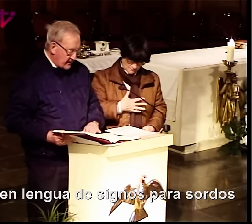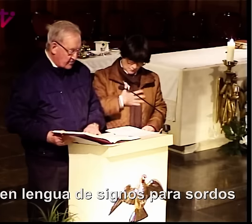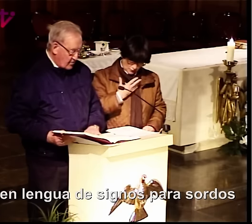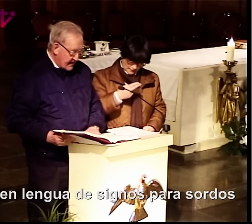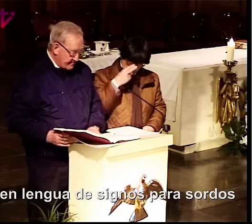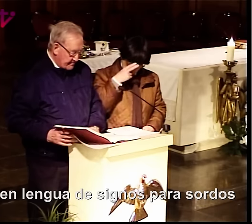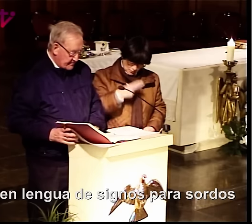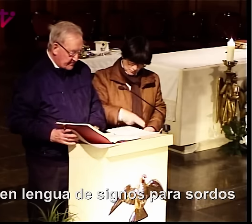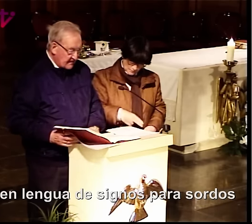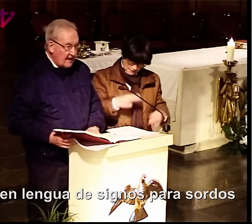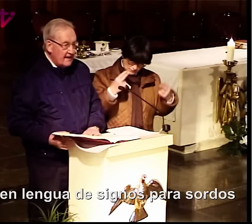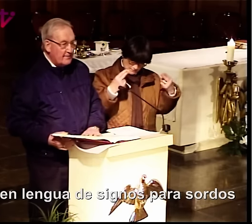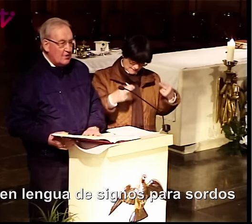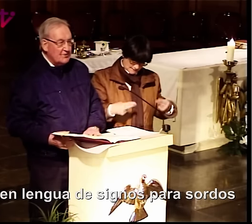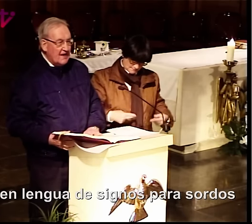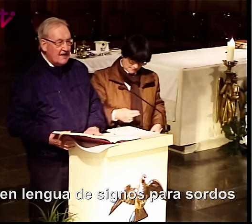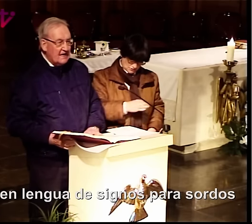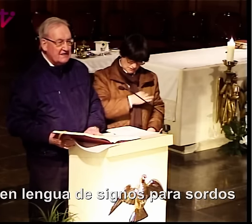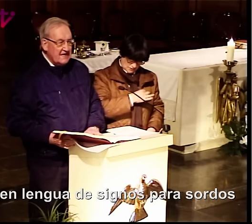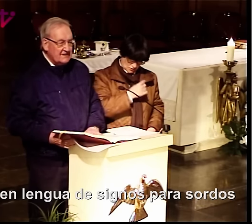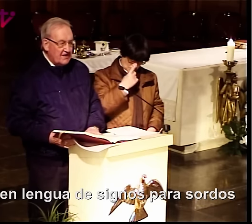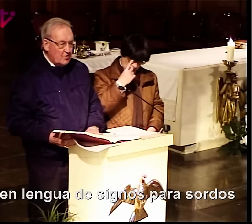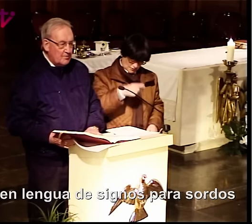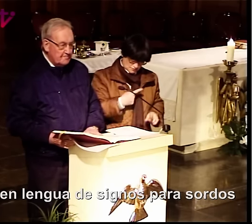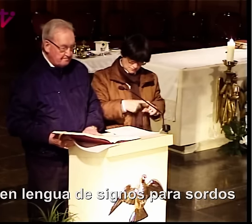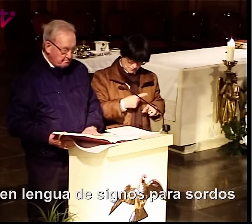Lectura del libro del Eclesiástico.